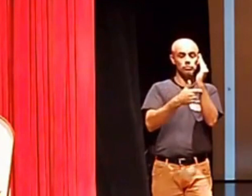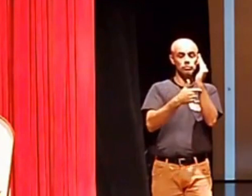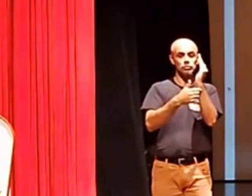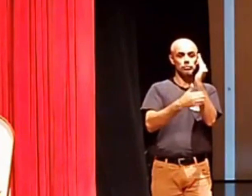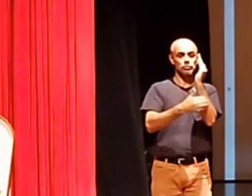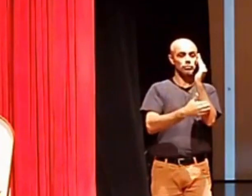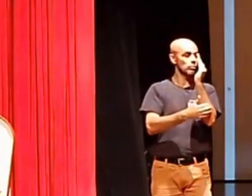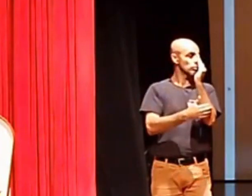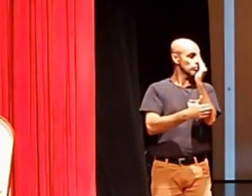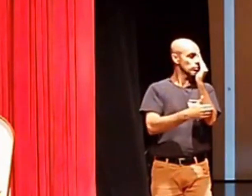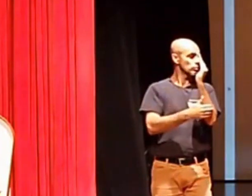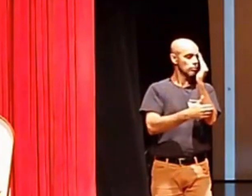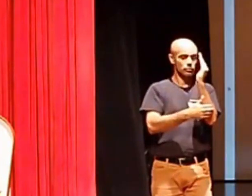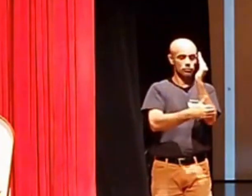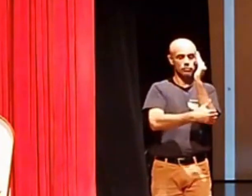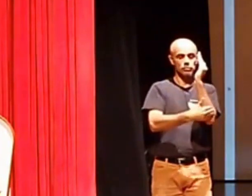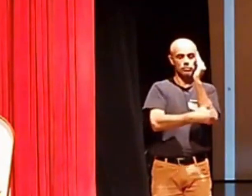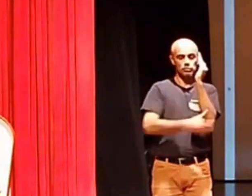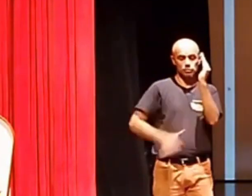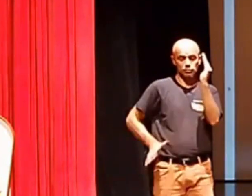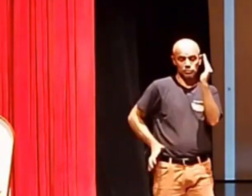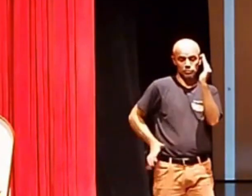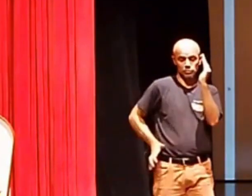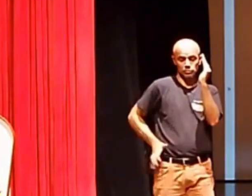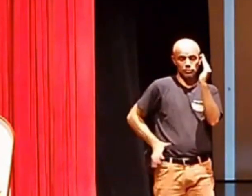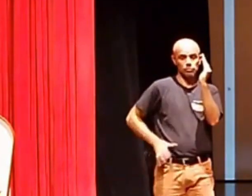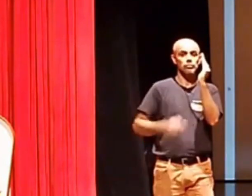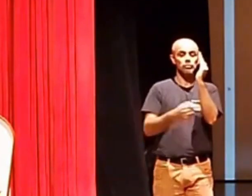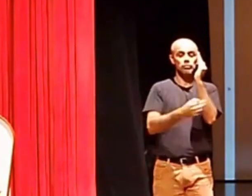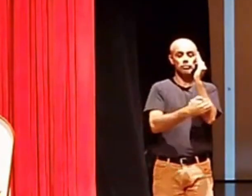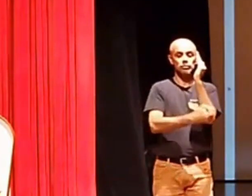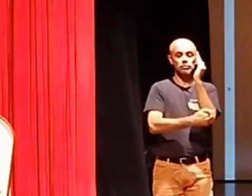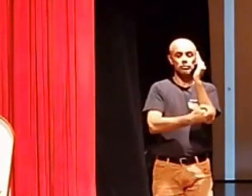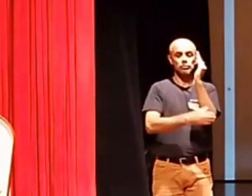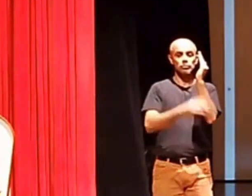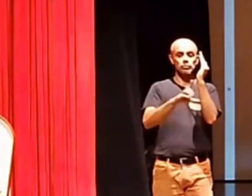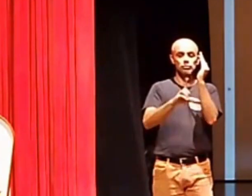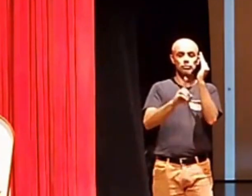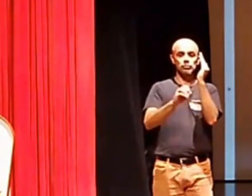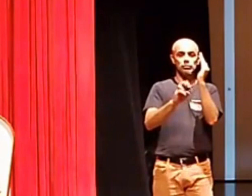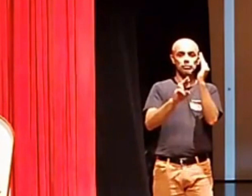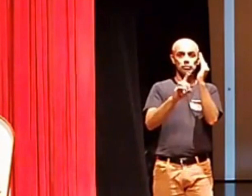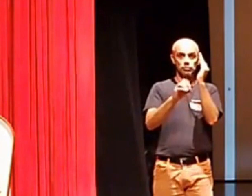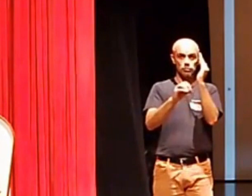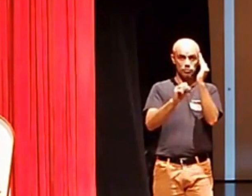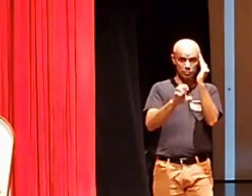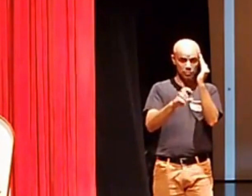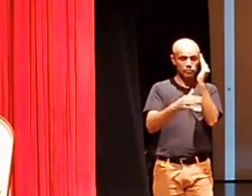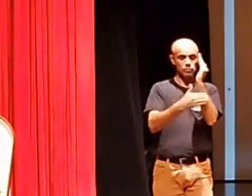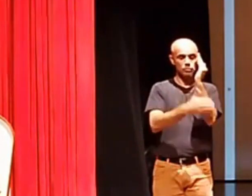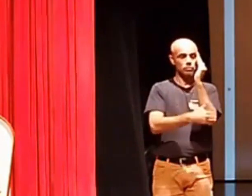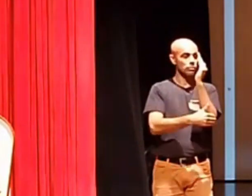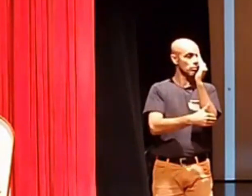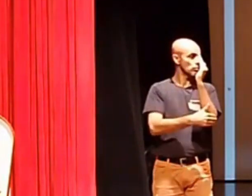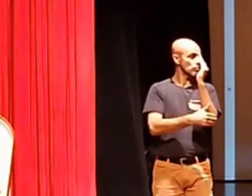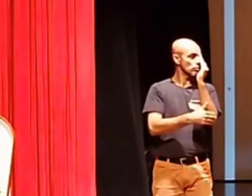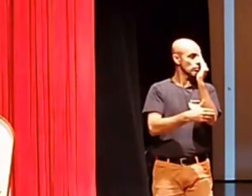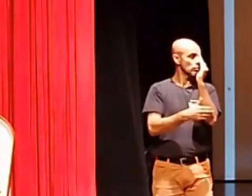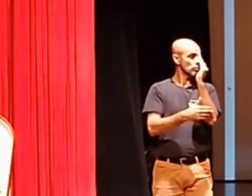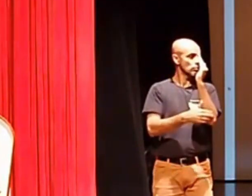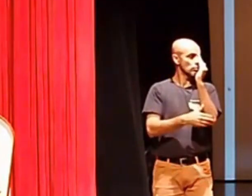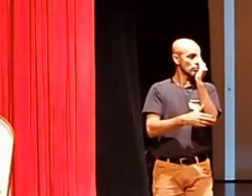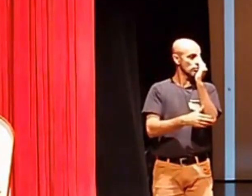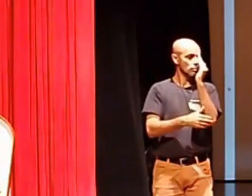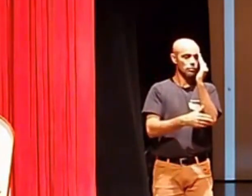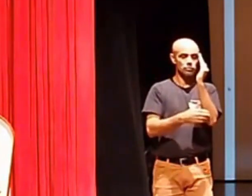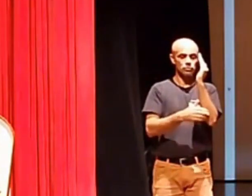leve curvinha aqui na lombar, que a gente chama de lordose lombar. E aqui, uma leve curvinha em